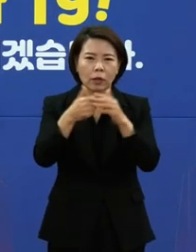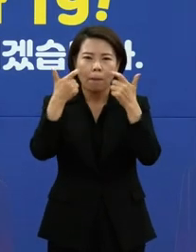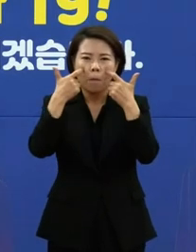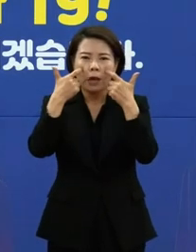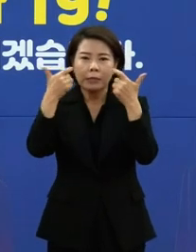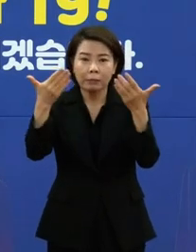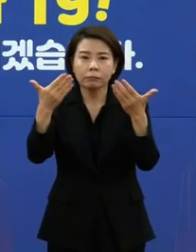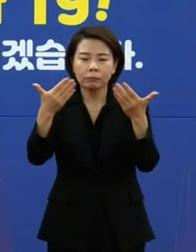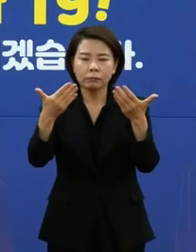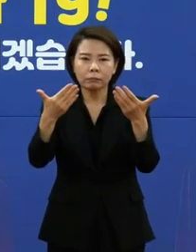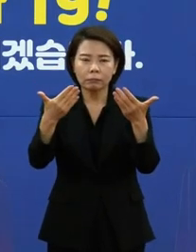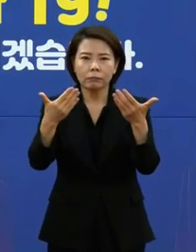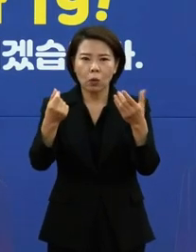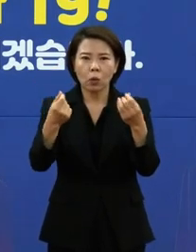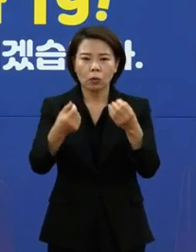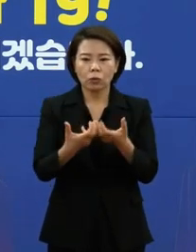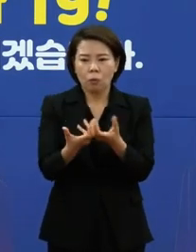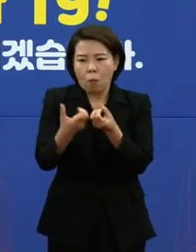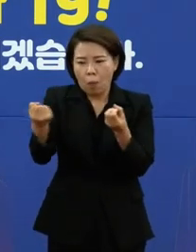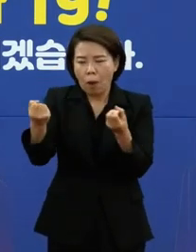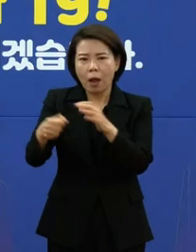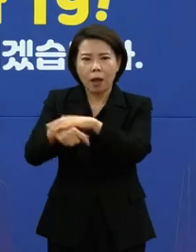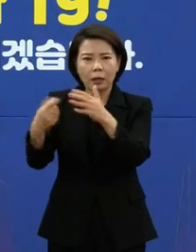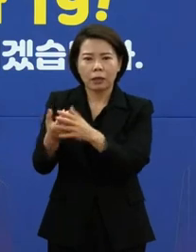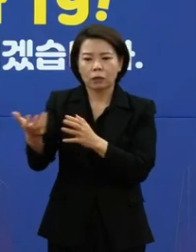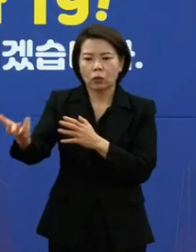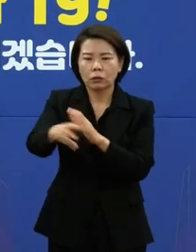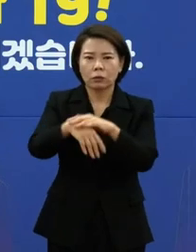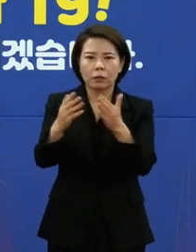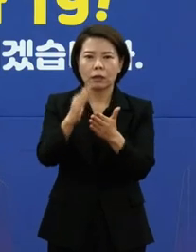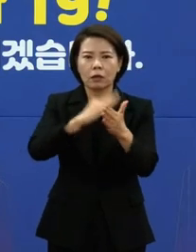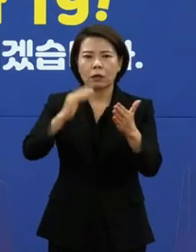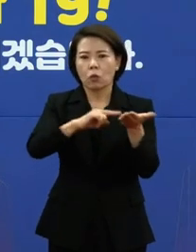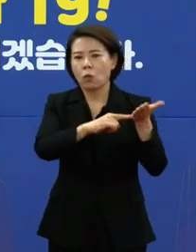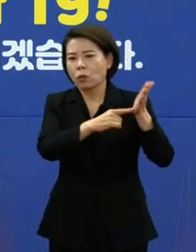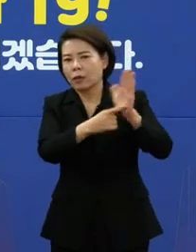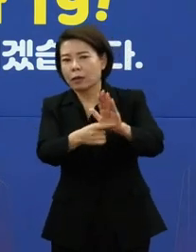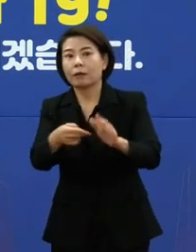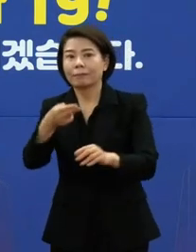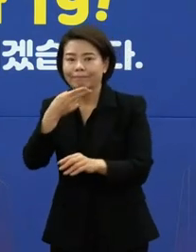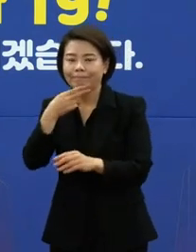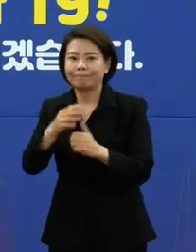확인됐으며 접촉자 분류가 완료돼 동선을 공개하지 않았습니다.